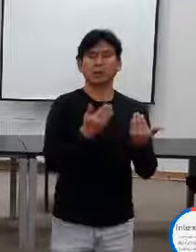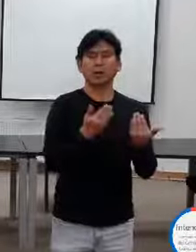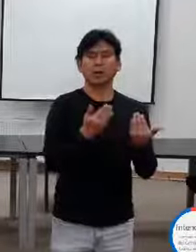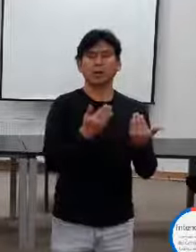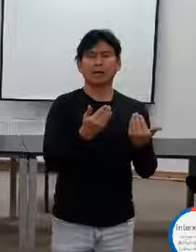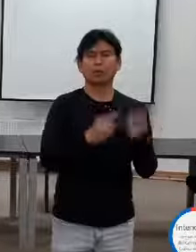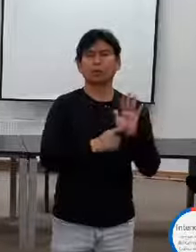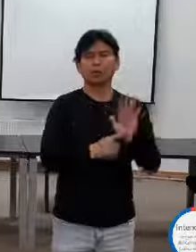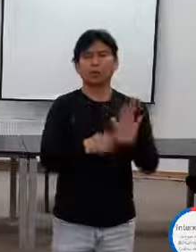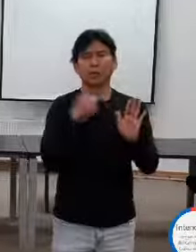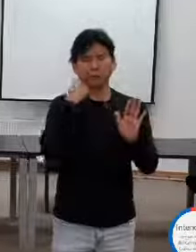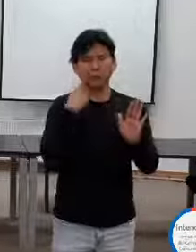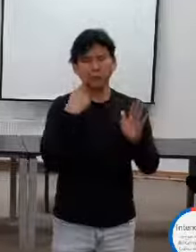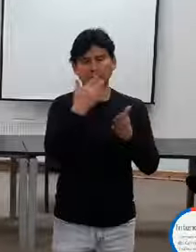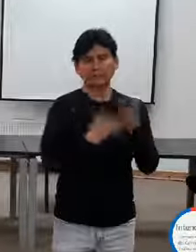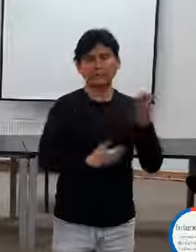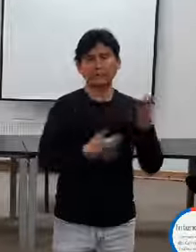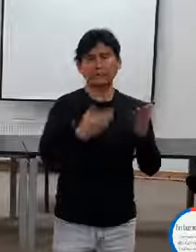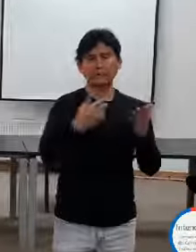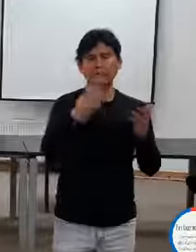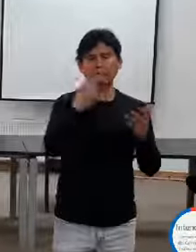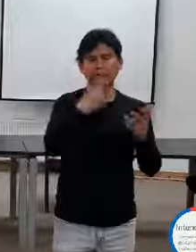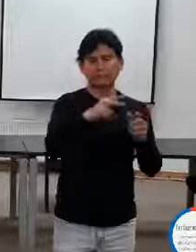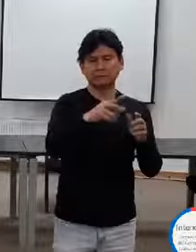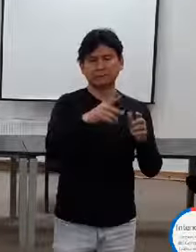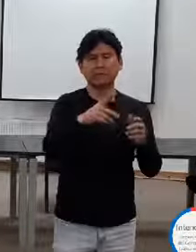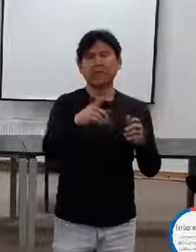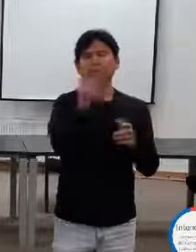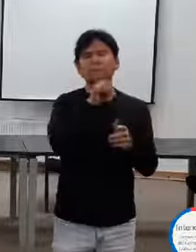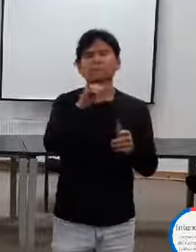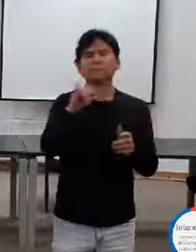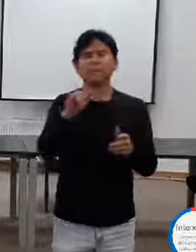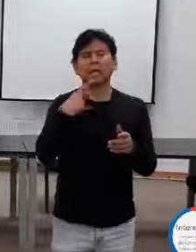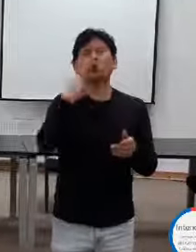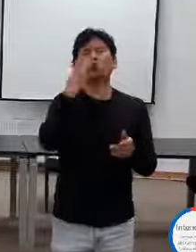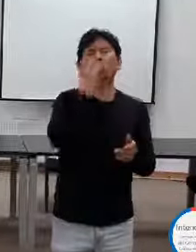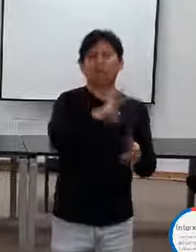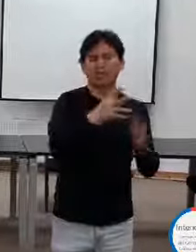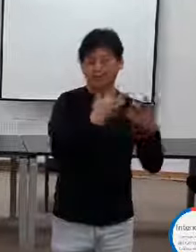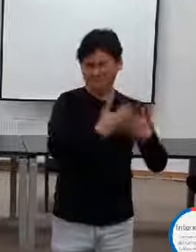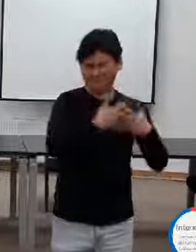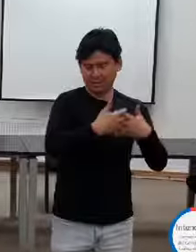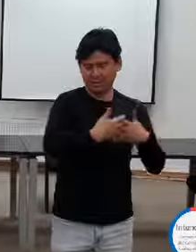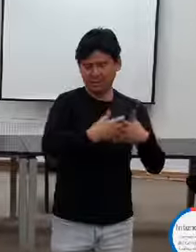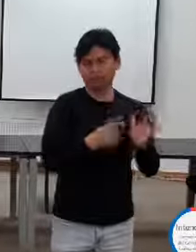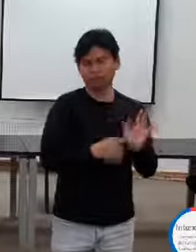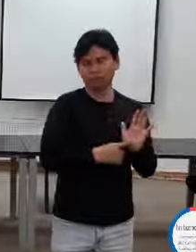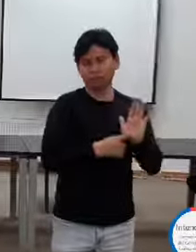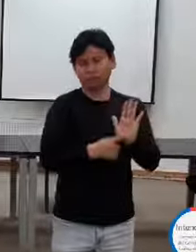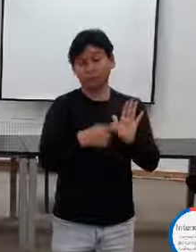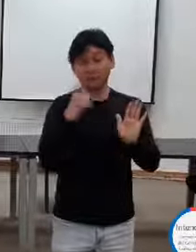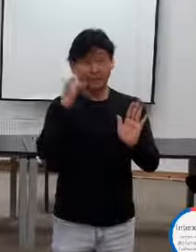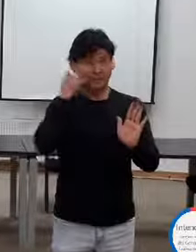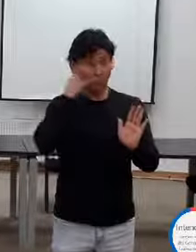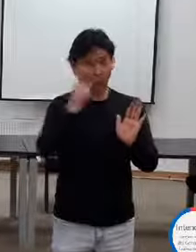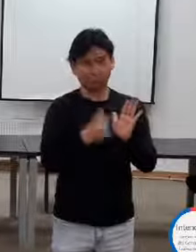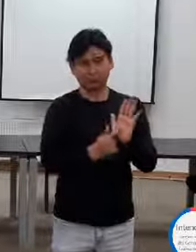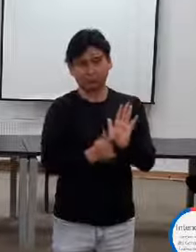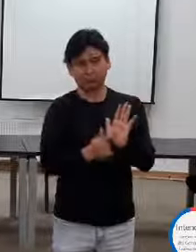acreditar algo que dice que a través de impuestos internos, que él es dueño de la empresa, lo traía en el celular